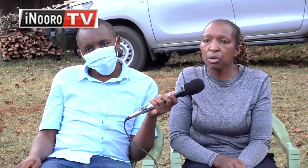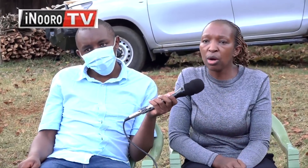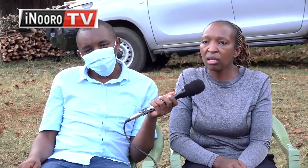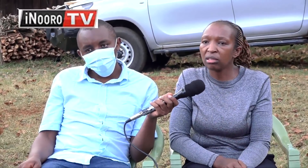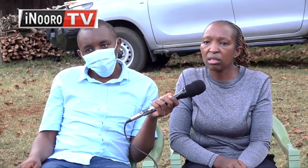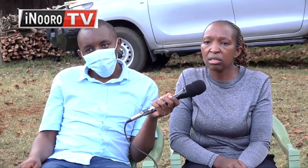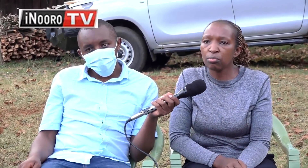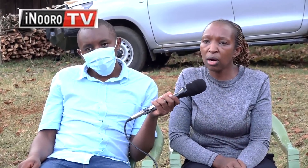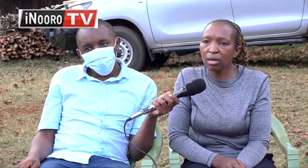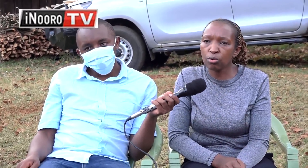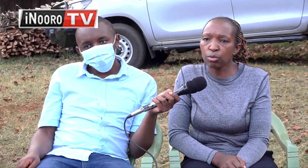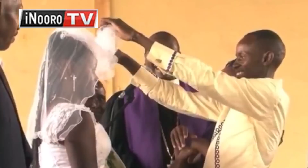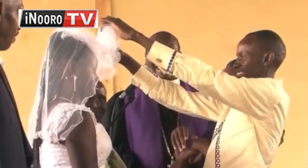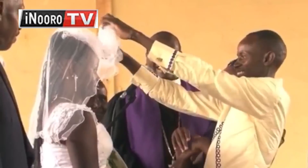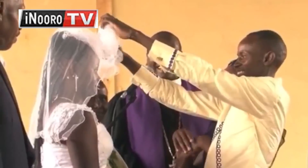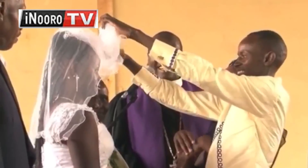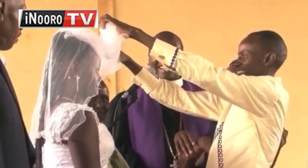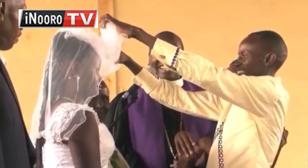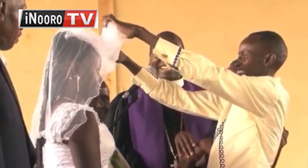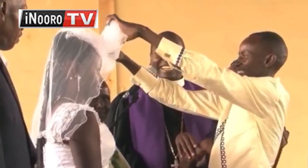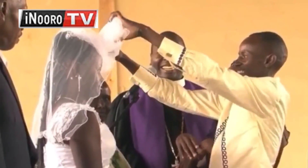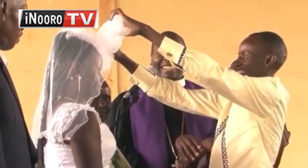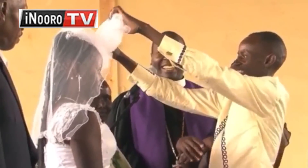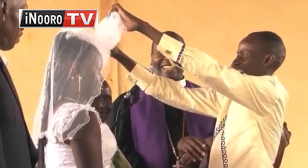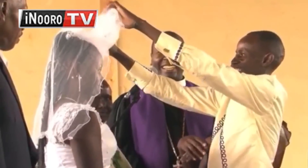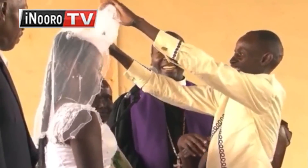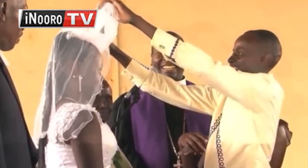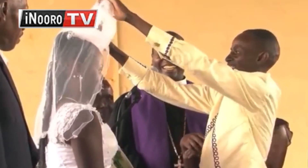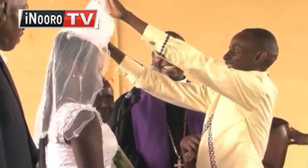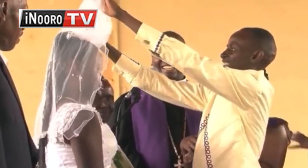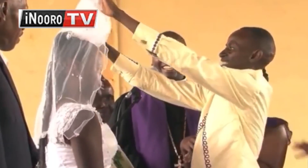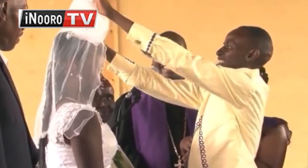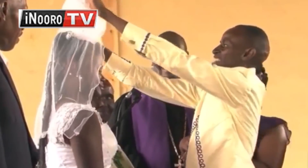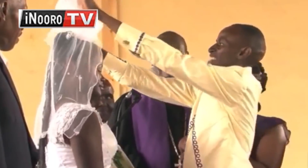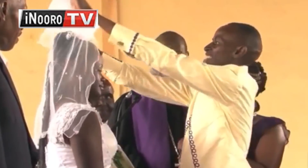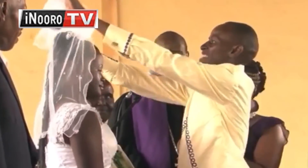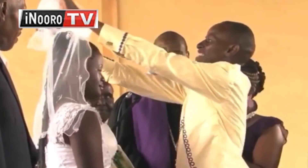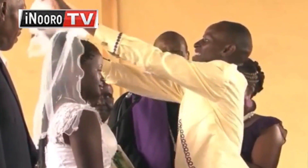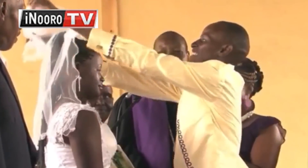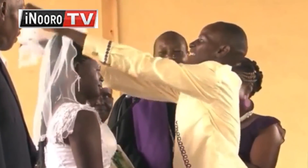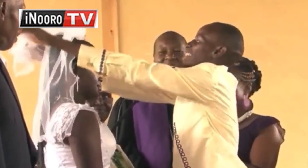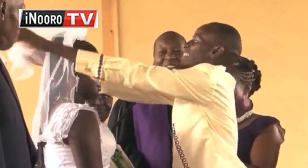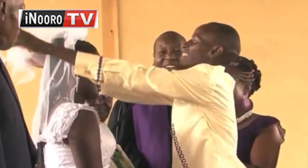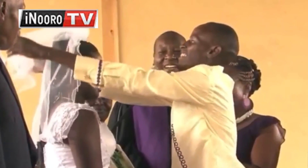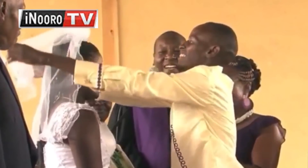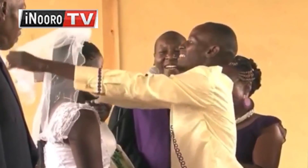mutauri na njira ya ciiko, magitucokia thutha miaka 7 riria mambiriirie kihiko kiao.